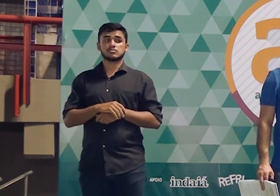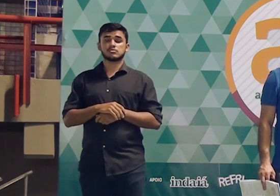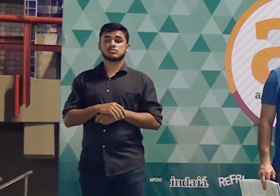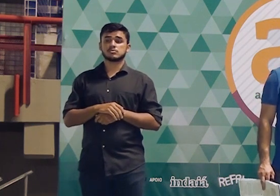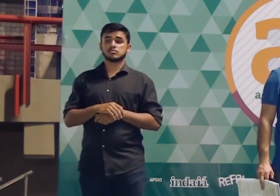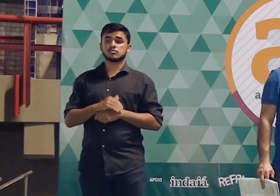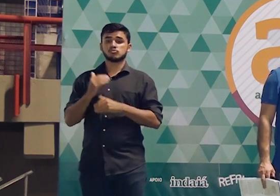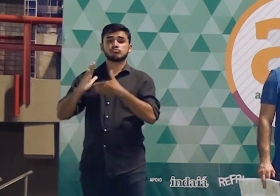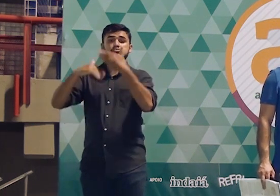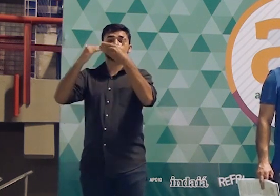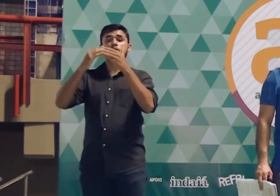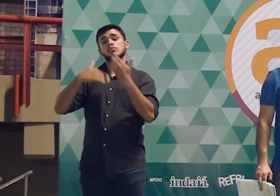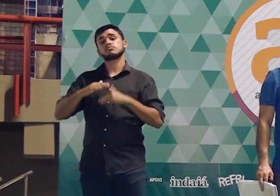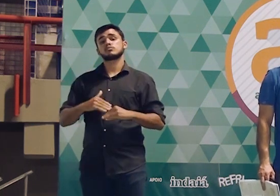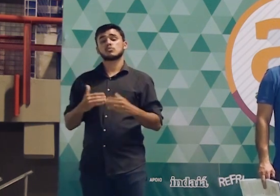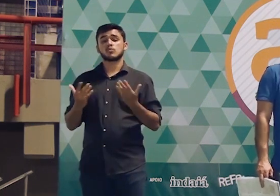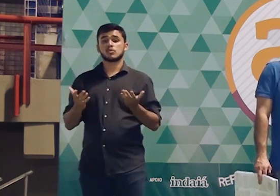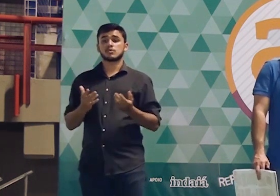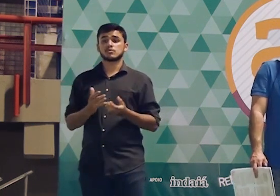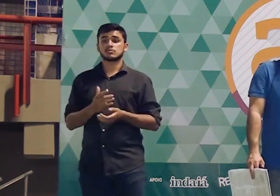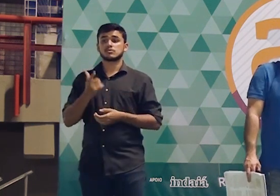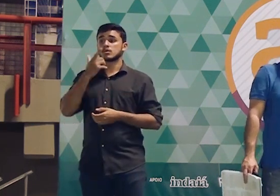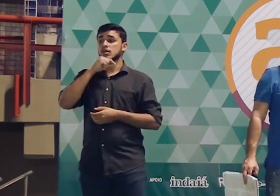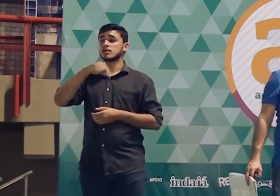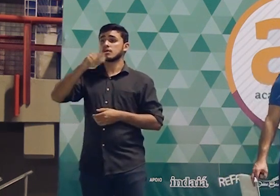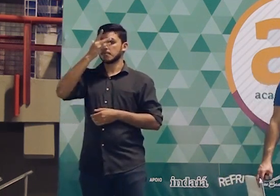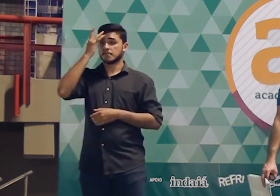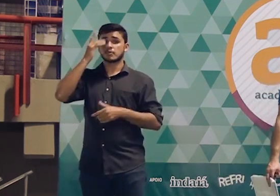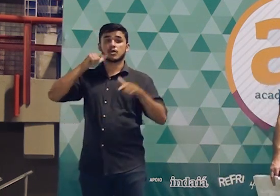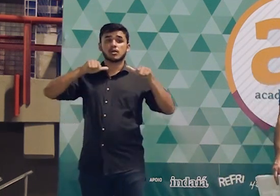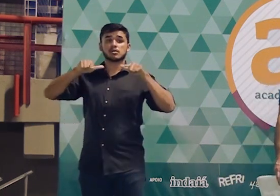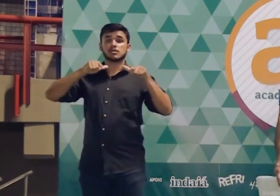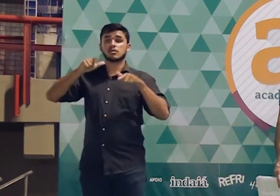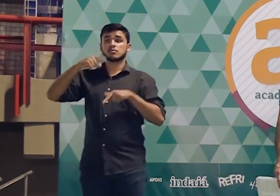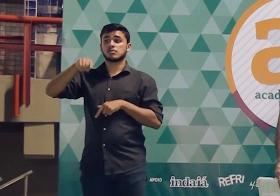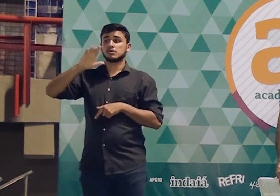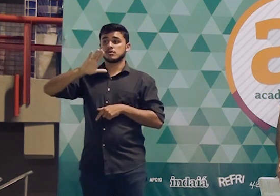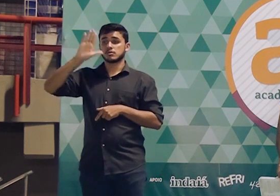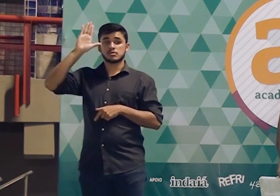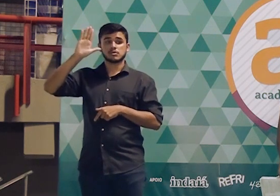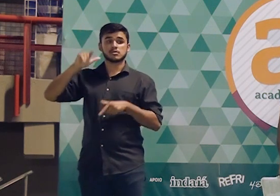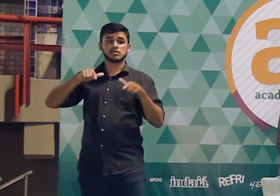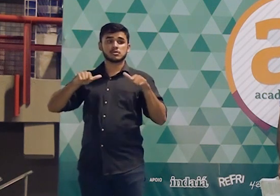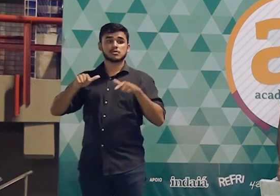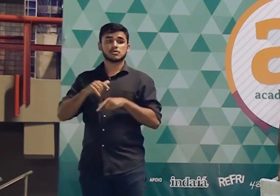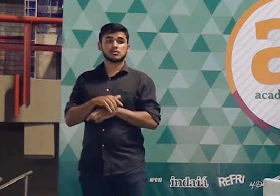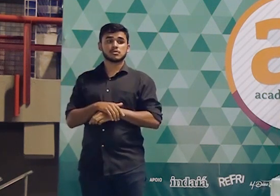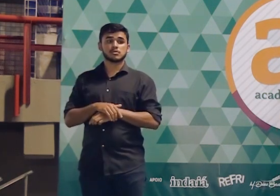Cresce ou diminui? Quem é aqui que trabalha na indústria? Levanta o braço aí para eu ver.